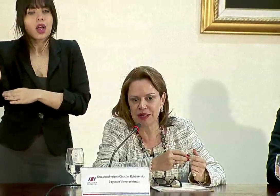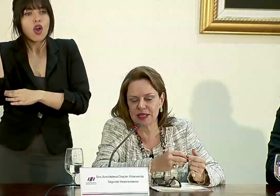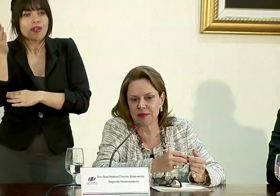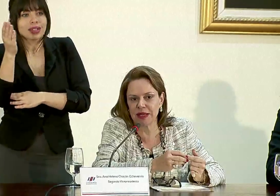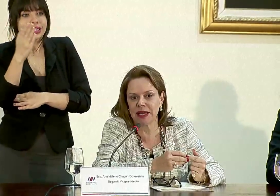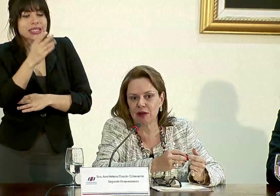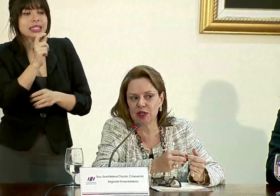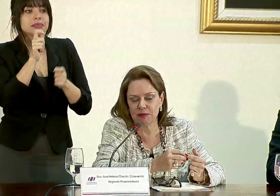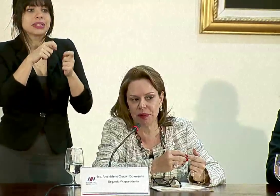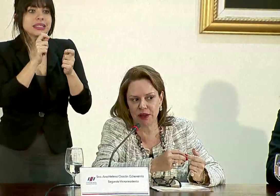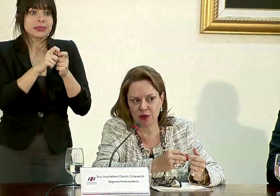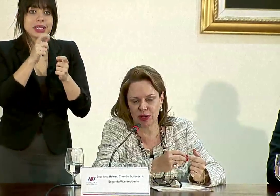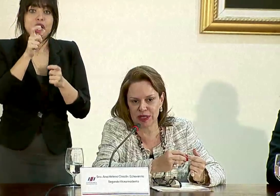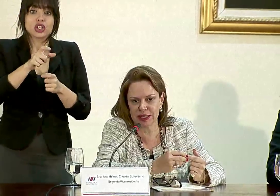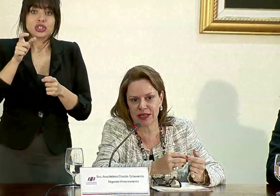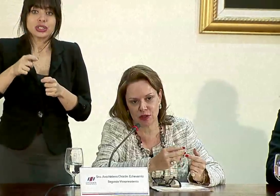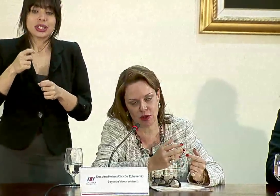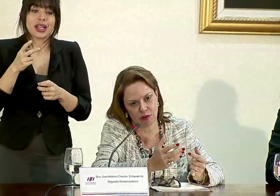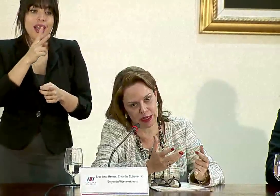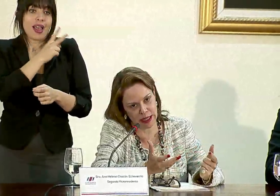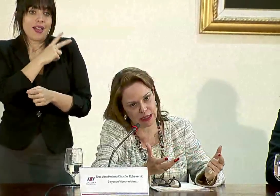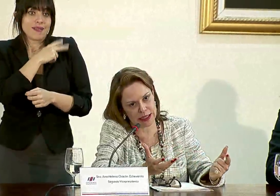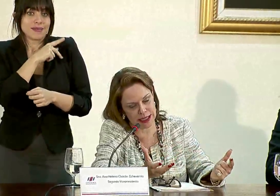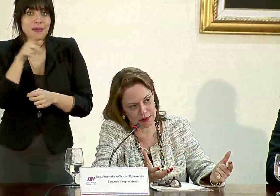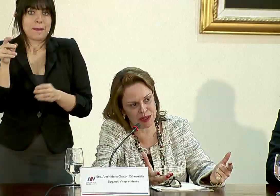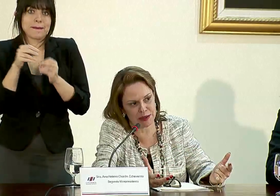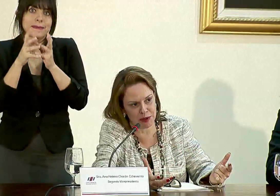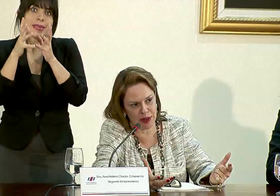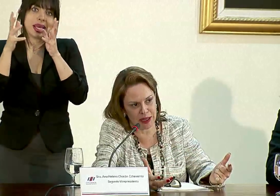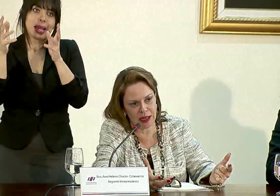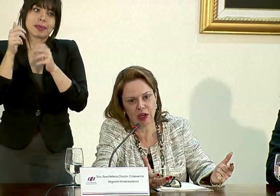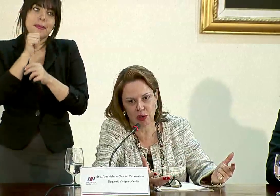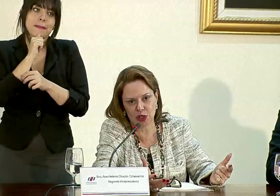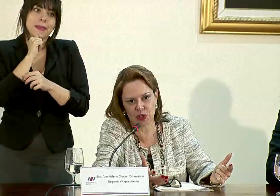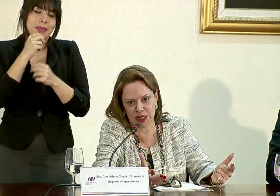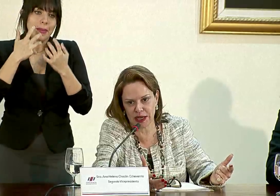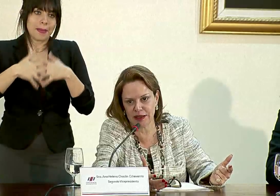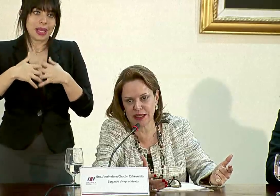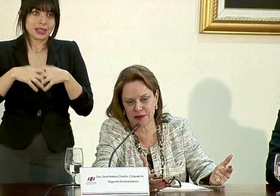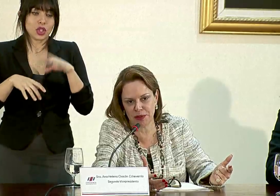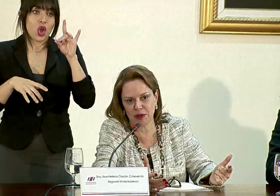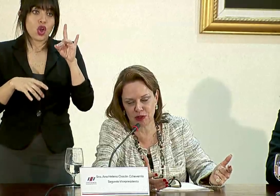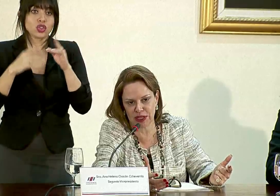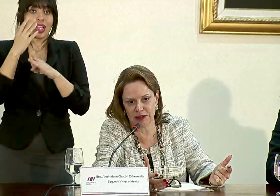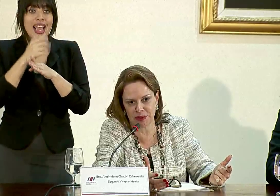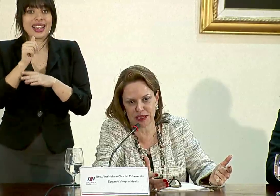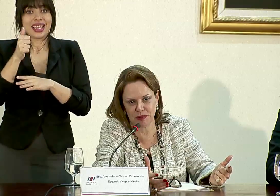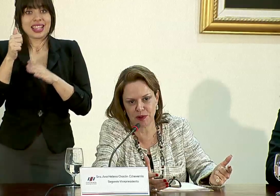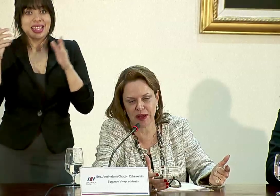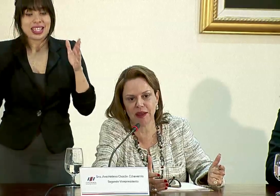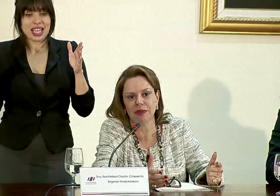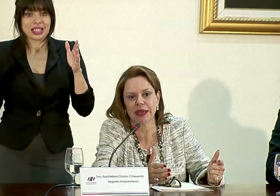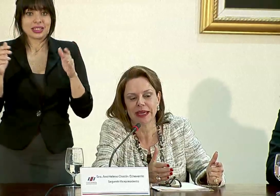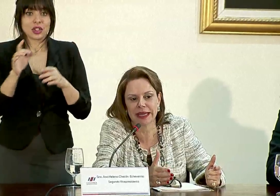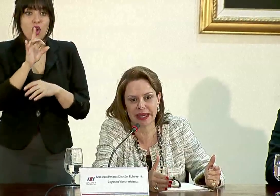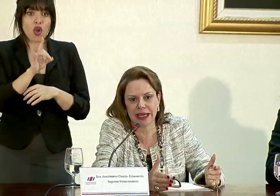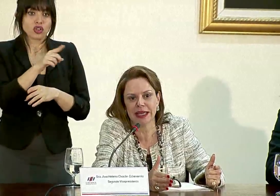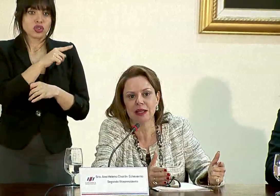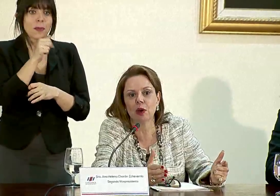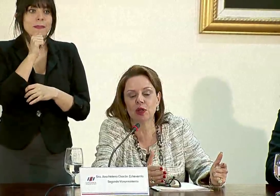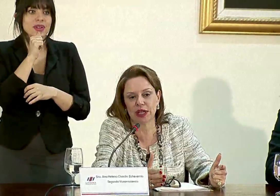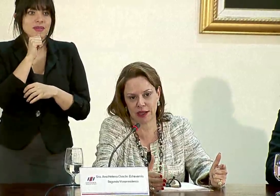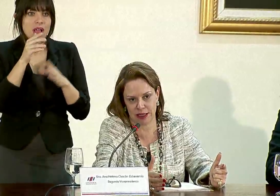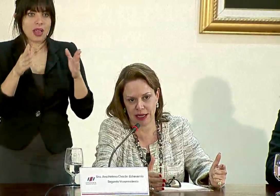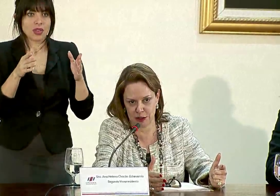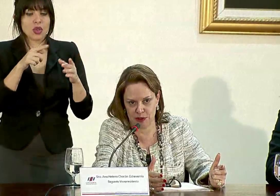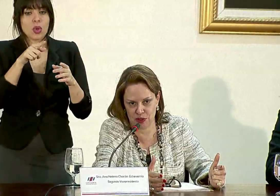precisamente a los empleadores que son los más grandes que es la empresa privada ocho de cada diez empleos los da la empresa privada que